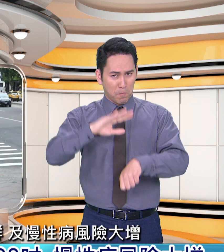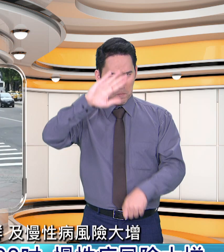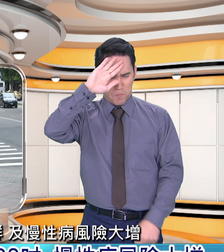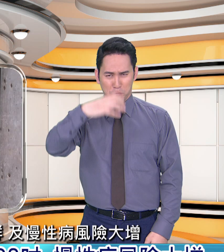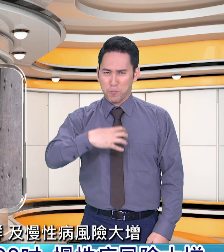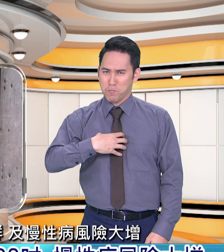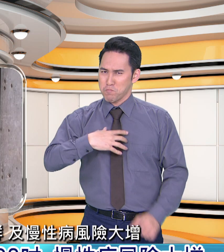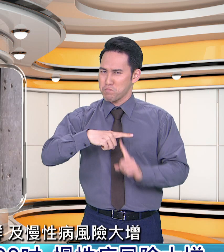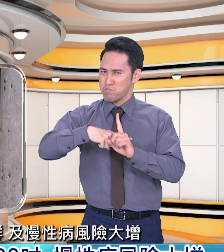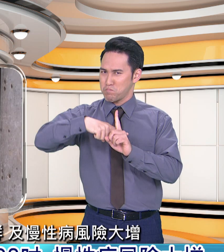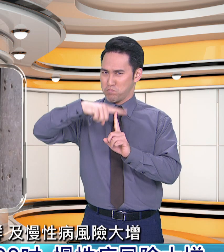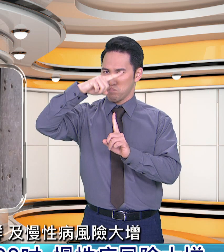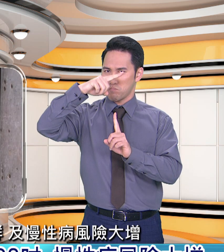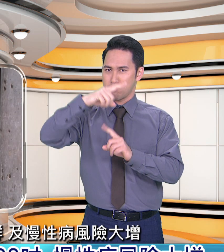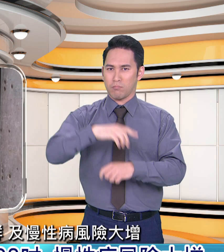的风险大增。